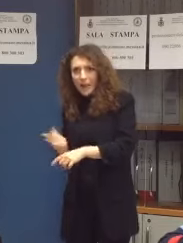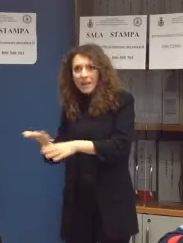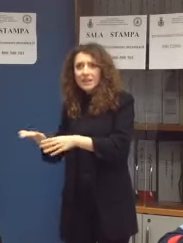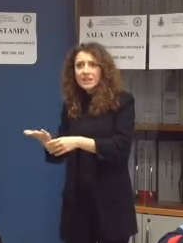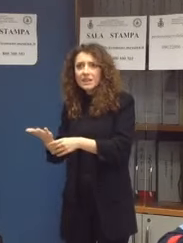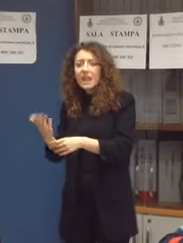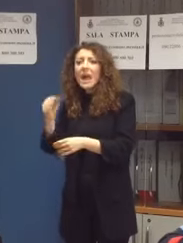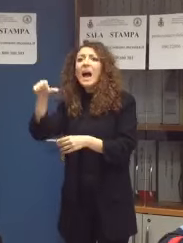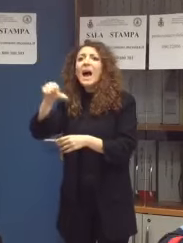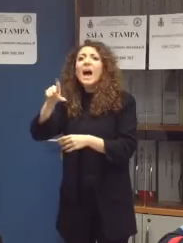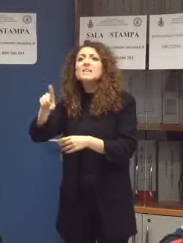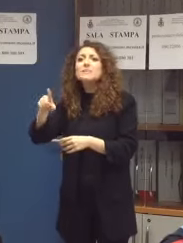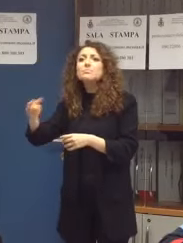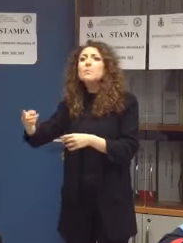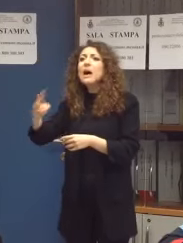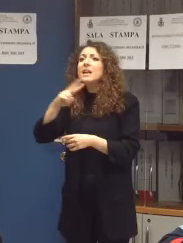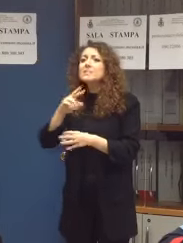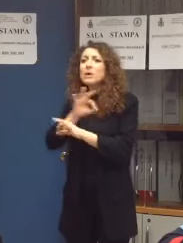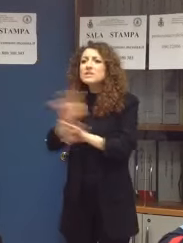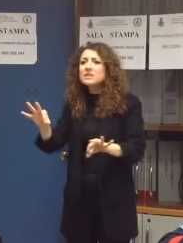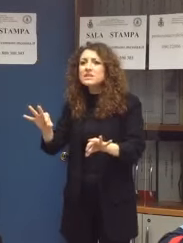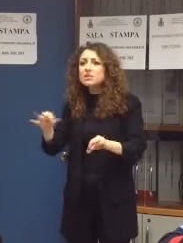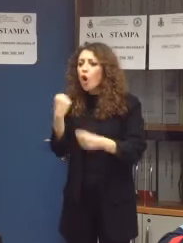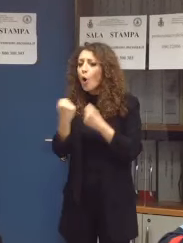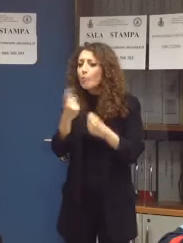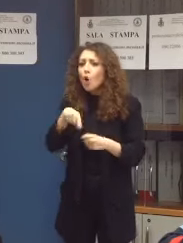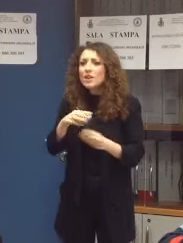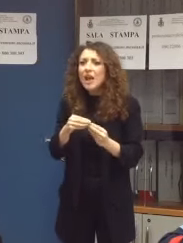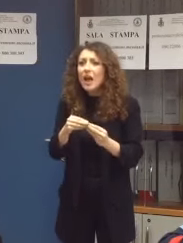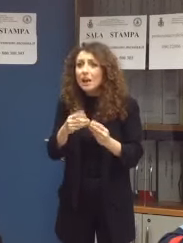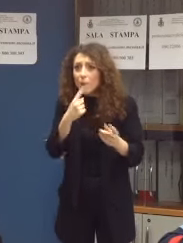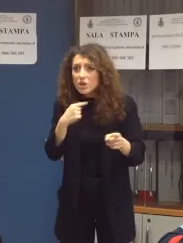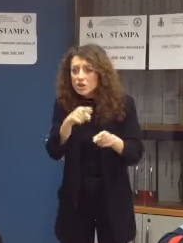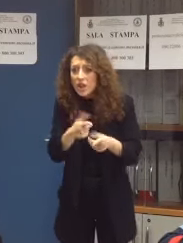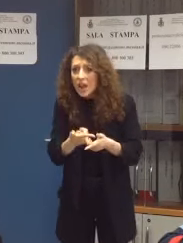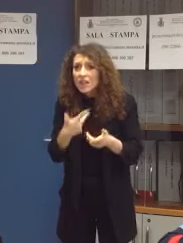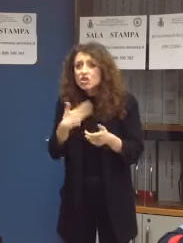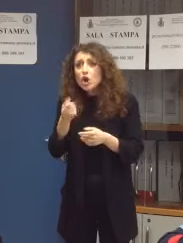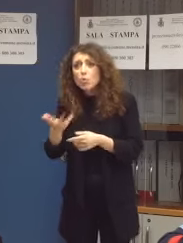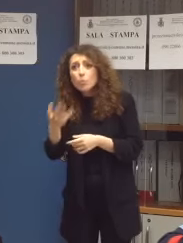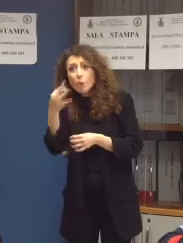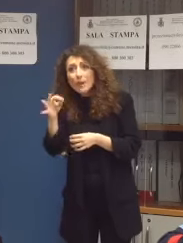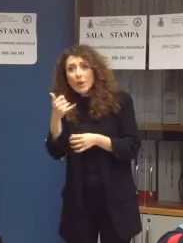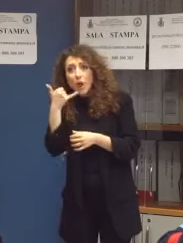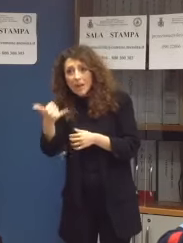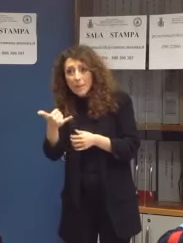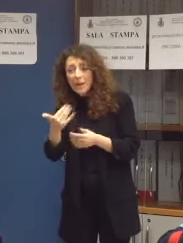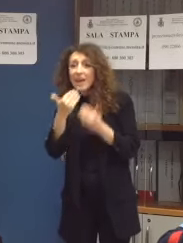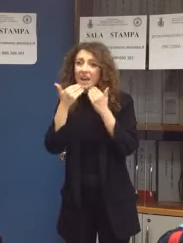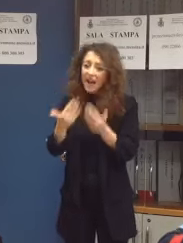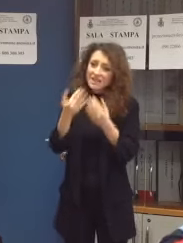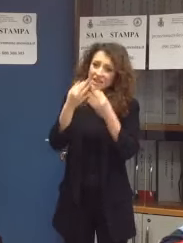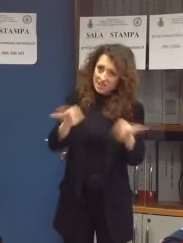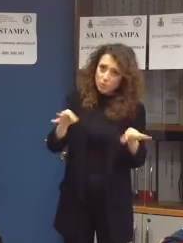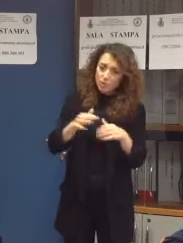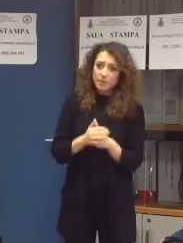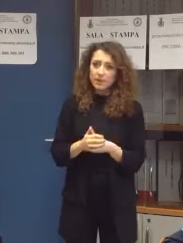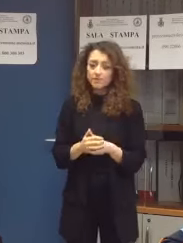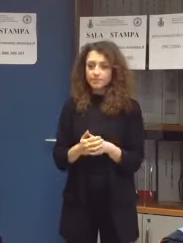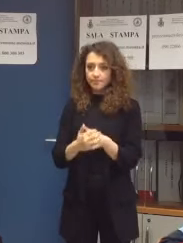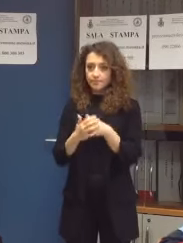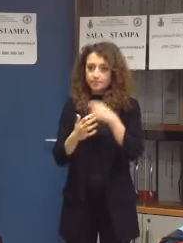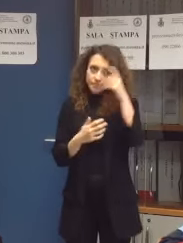Come ci dobbiamo comportare? Me lo dice lei? Avete qualche numero particolare per chiamare? Grazie per la sua disponibilità.